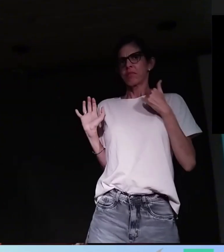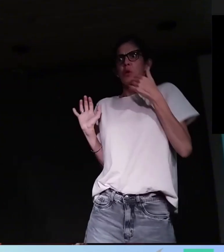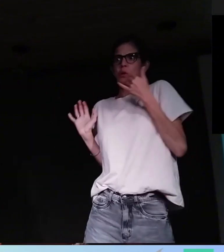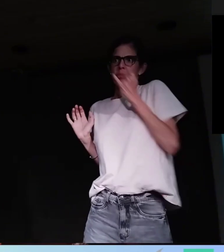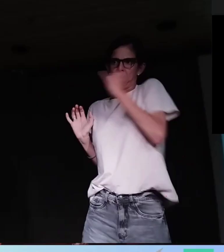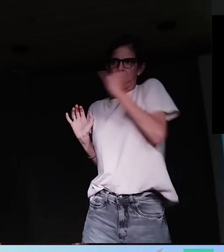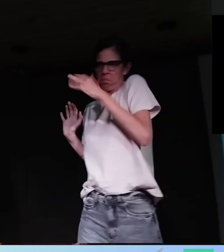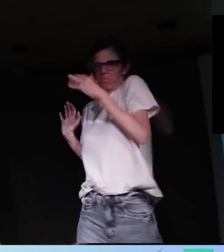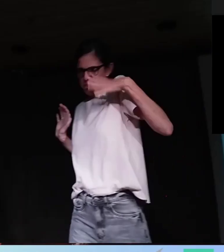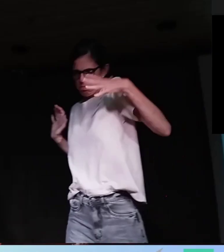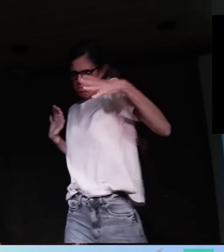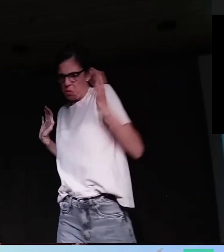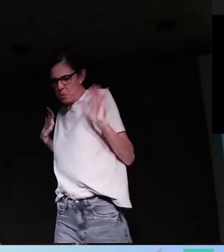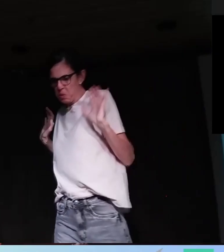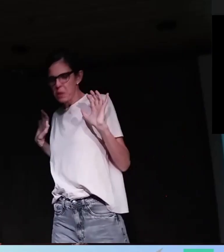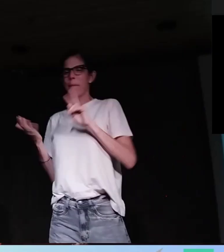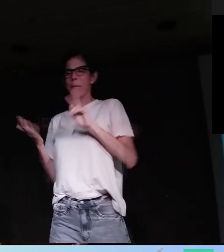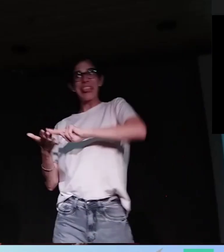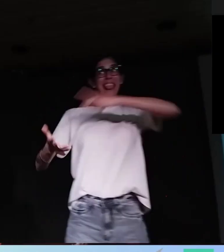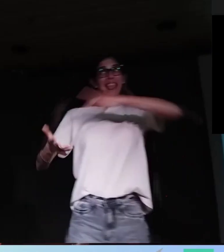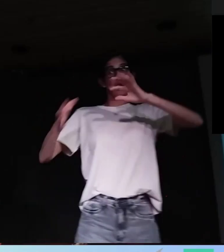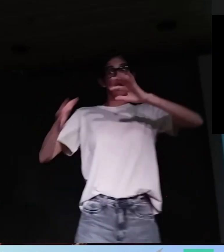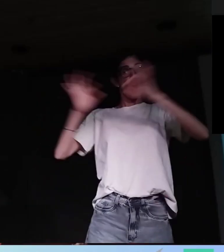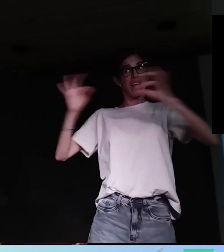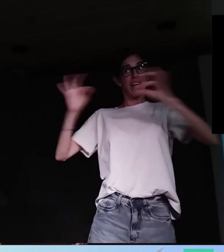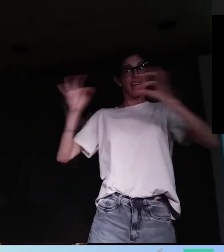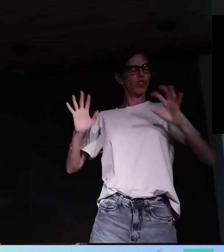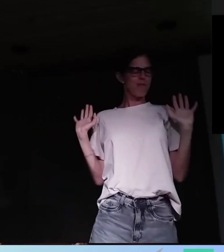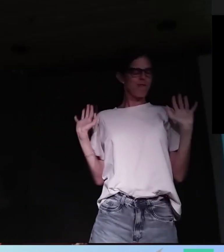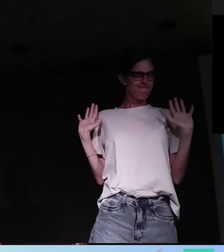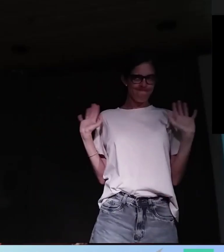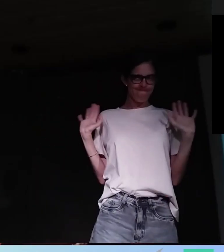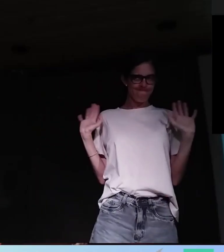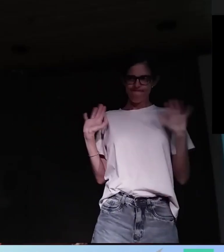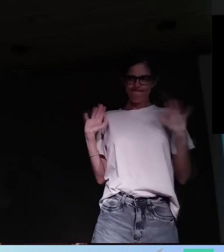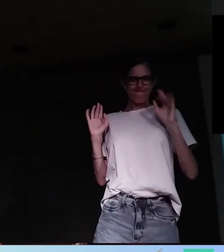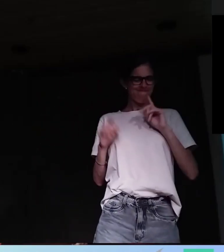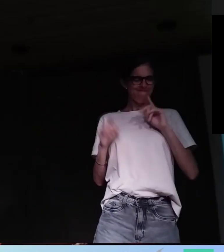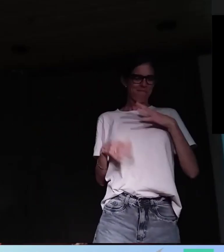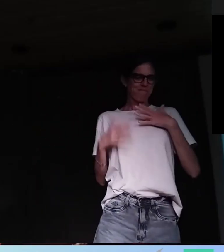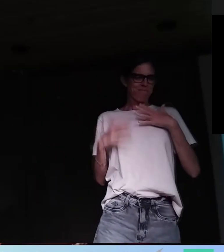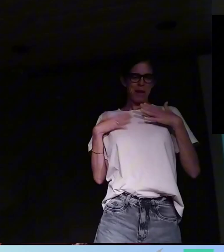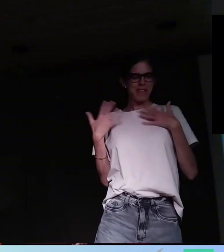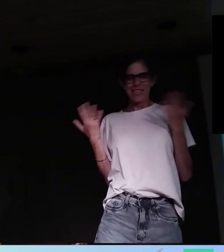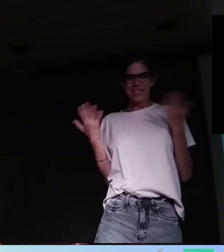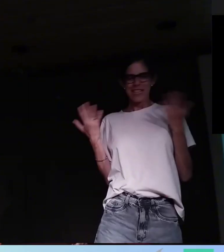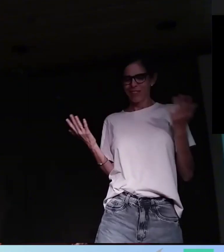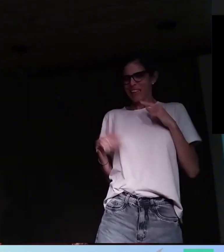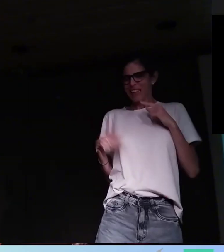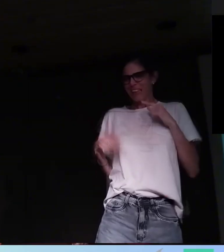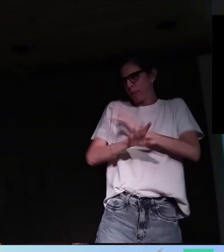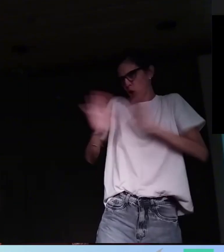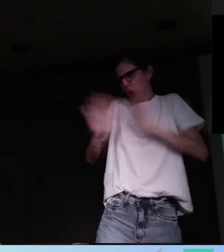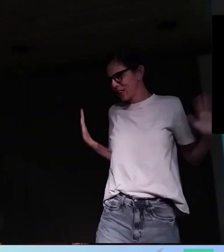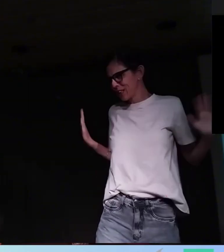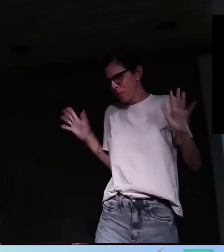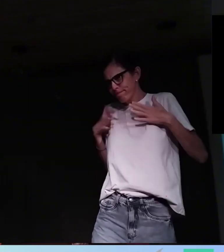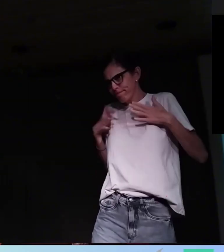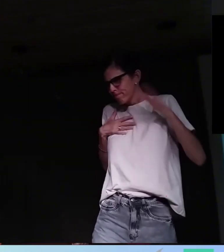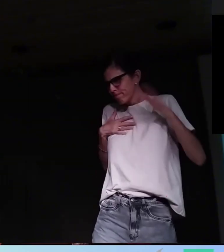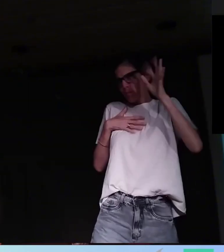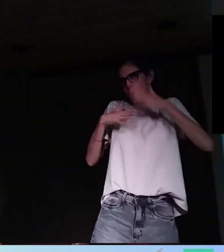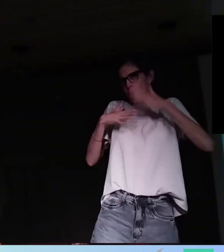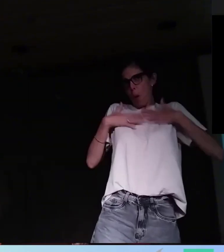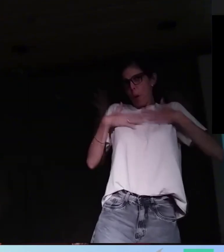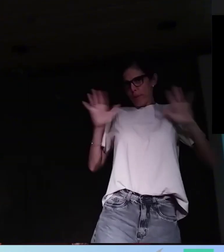perfecto. Le cuento la experiencia por las dudas, pero la traducción de oraciones como muy compleja y por lo menos por